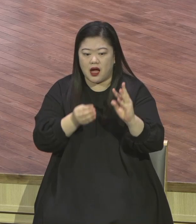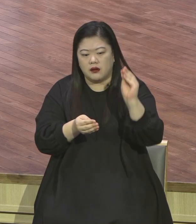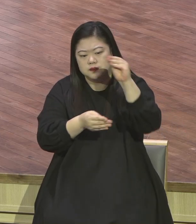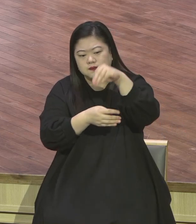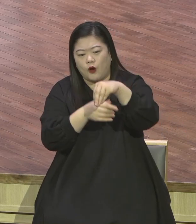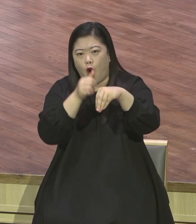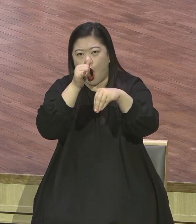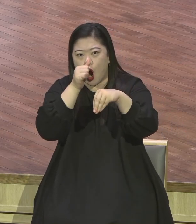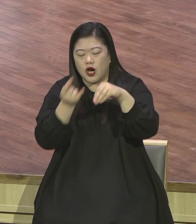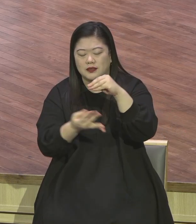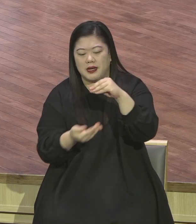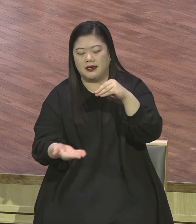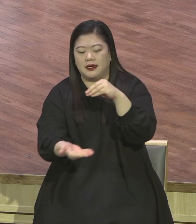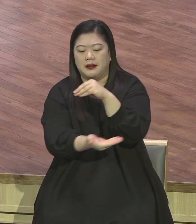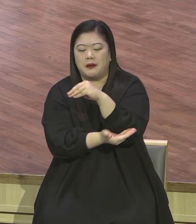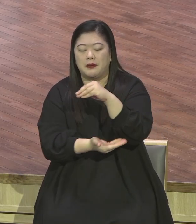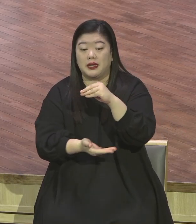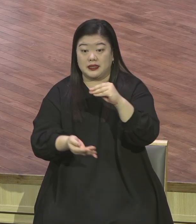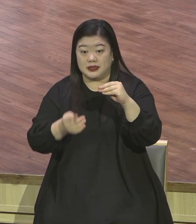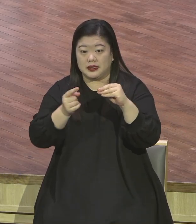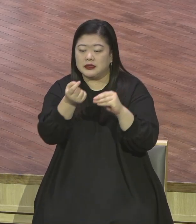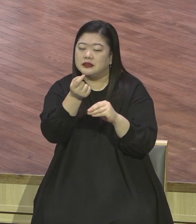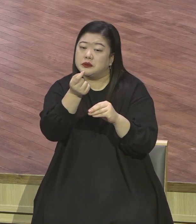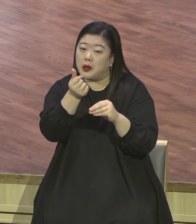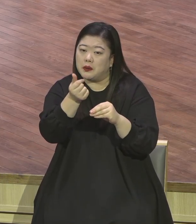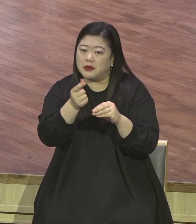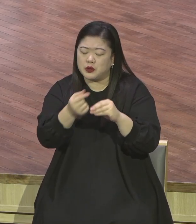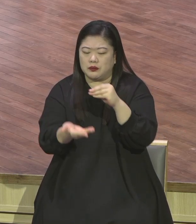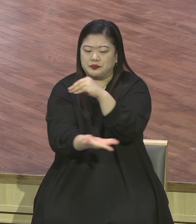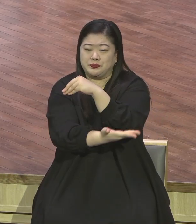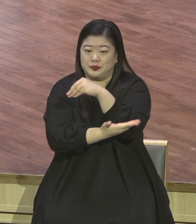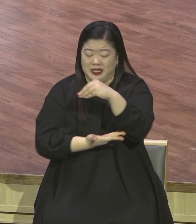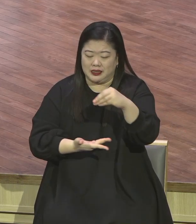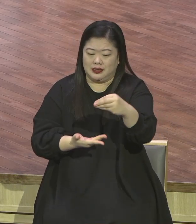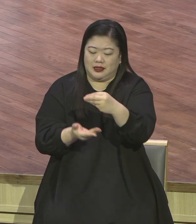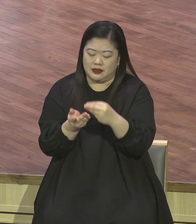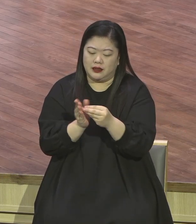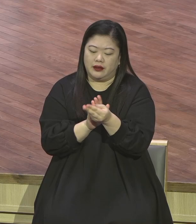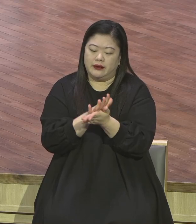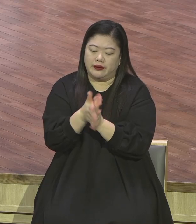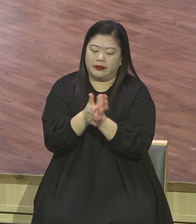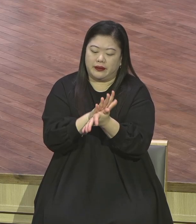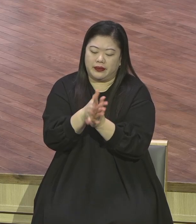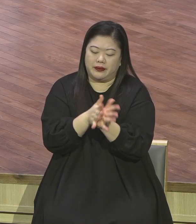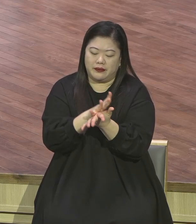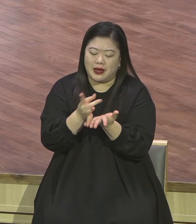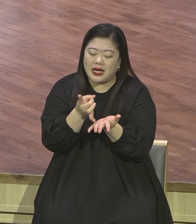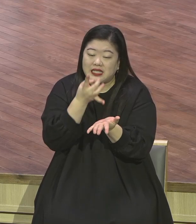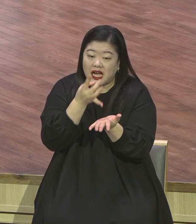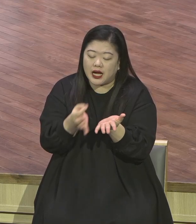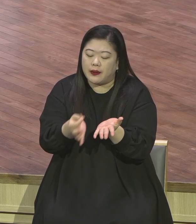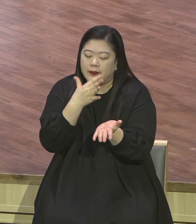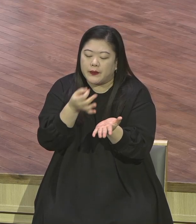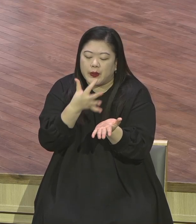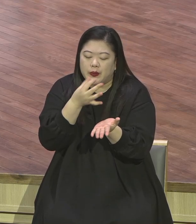밀이삭을 그렇게 비비어서 배가 고프니까 먹었어요.